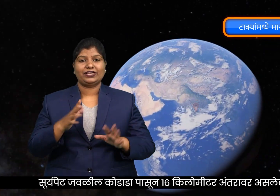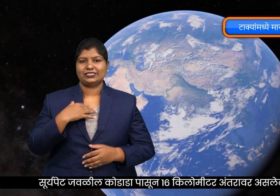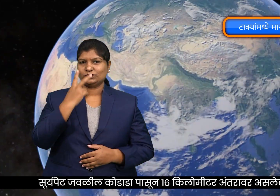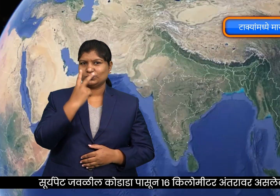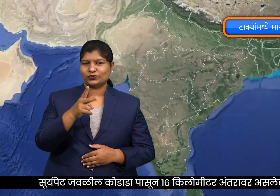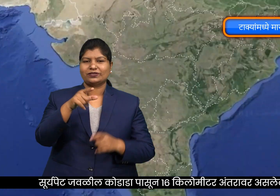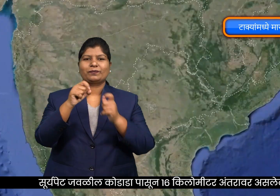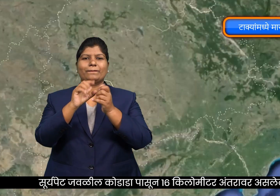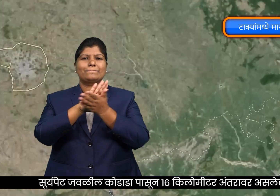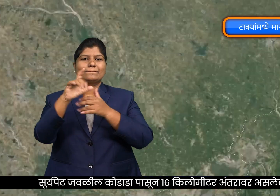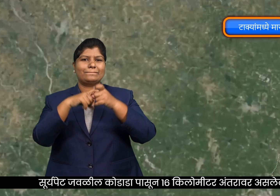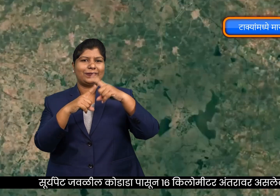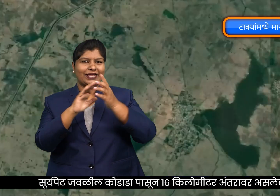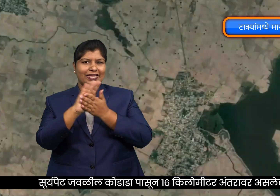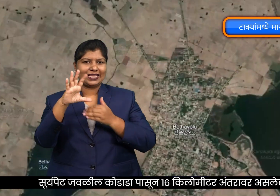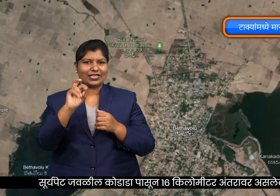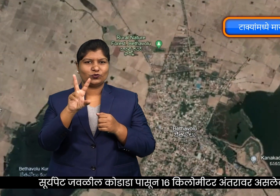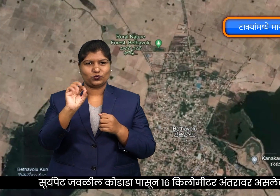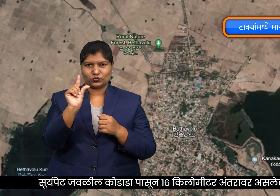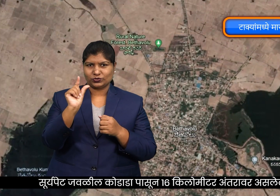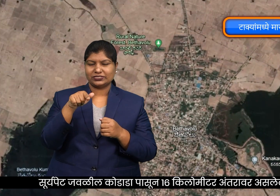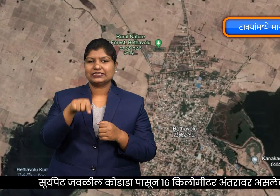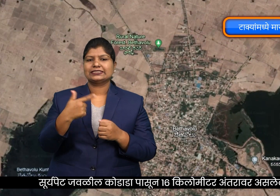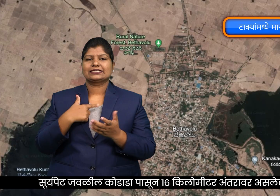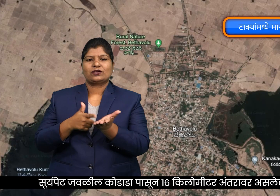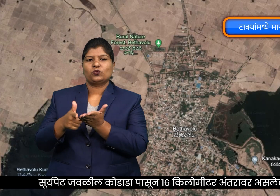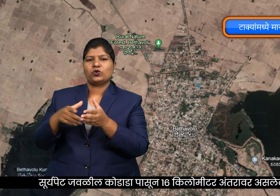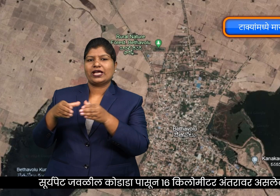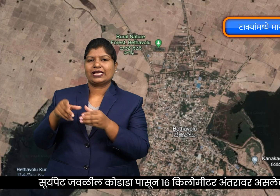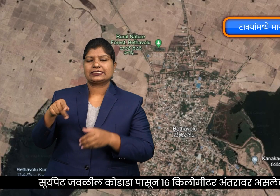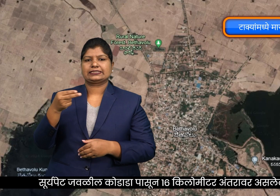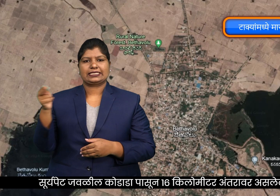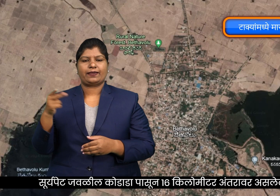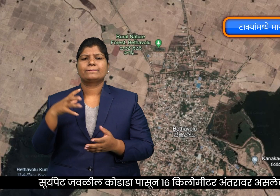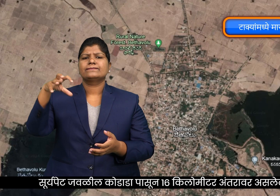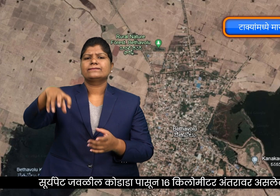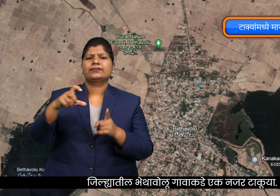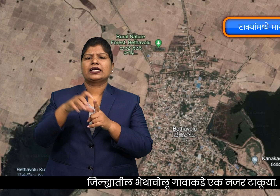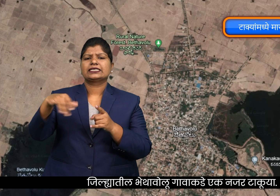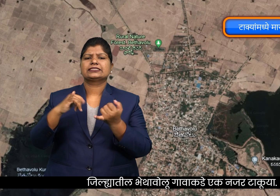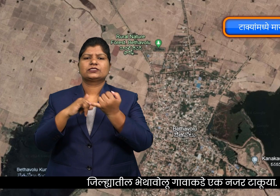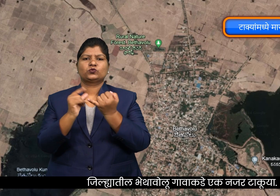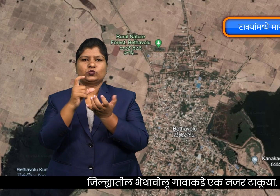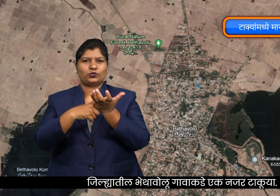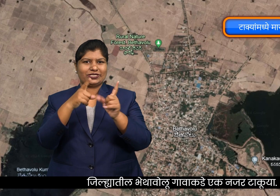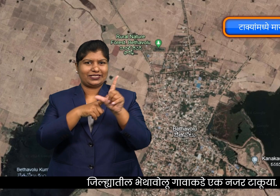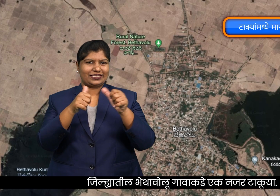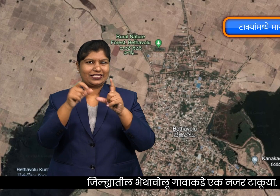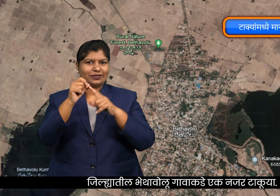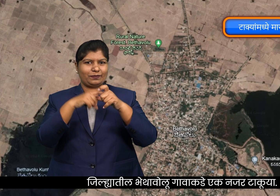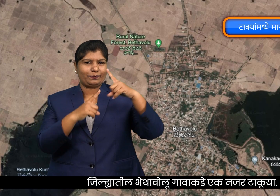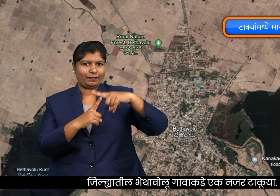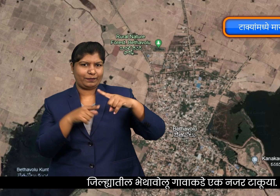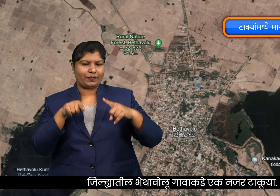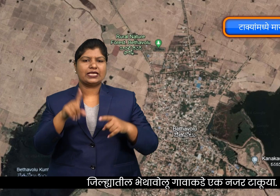सूर्यापेट जवळातील कोडाड पासून 16 किलोमीटर अंतरावर असलेल्या सूर्यापेट जिल्ह्यातील भेताबोल